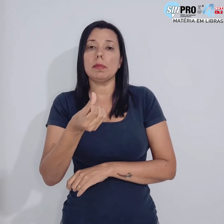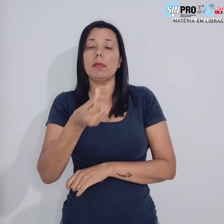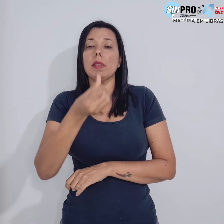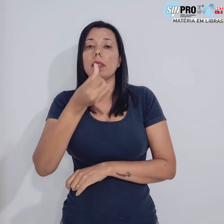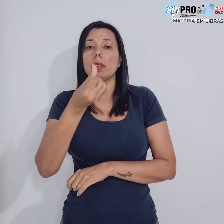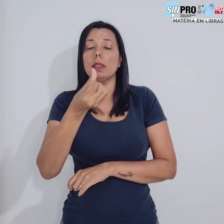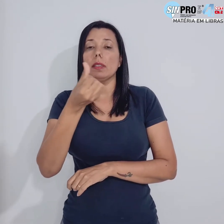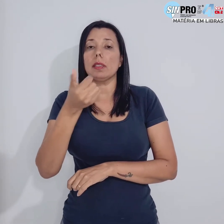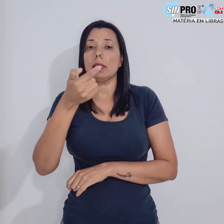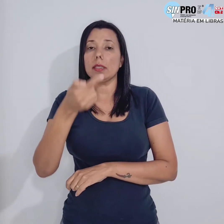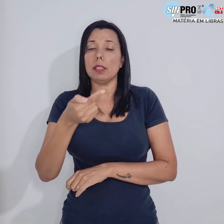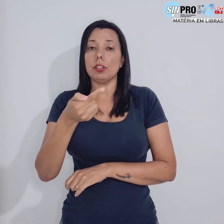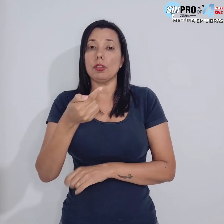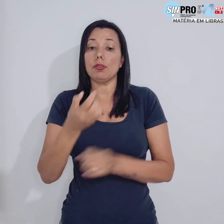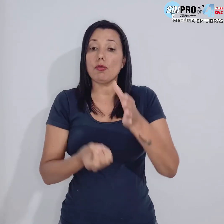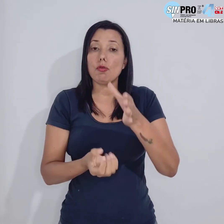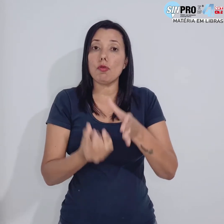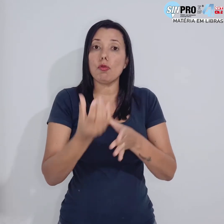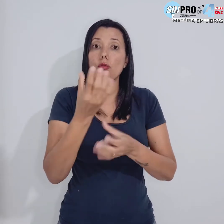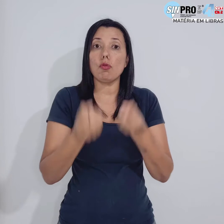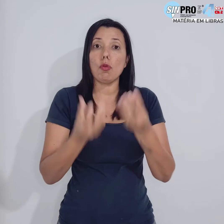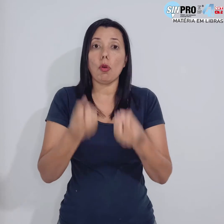73.459 focos de calor só na Amazônia.